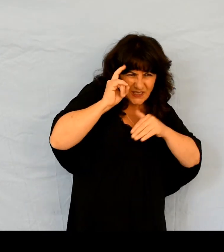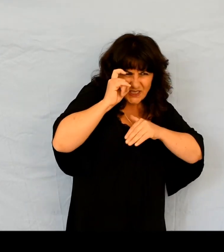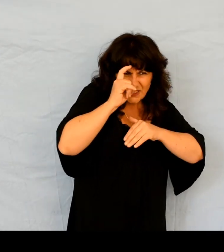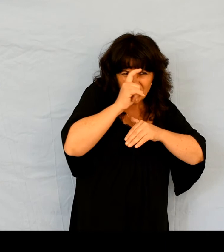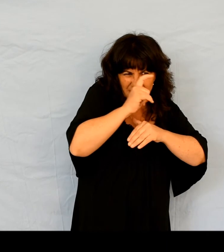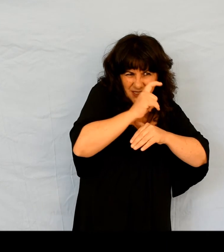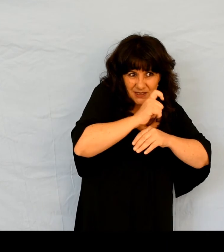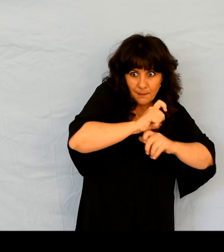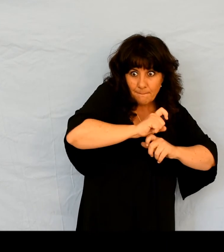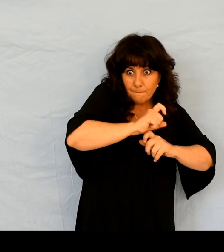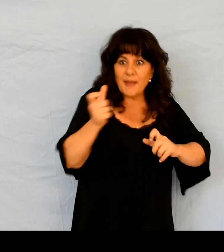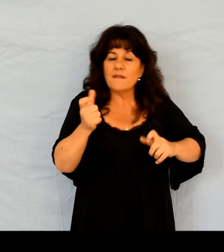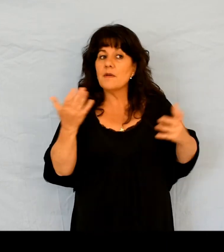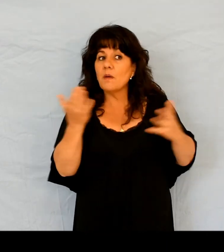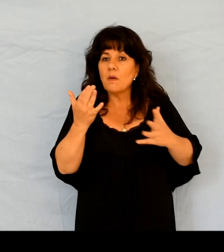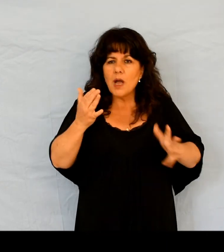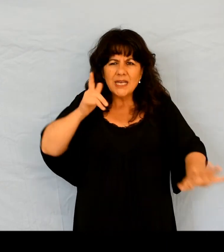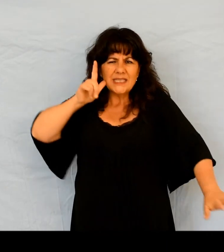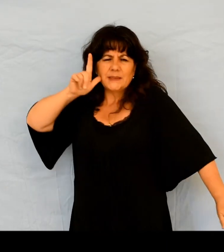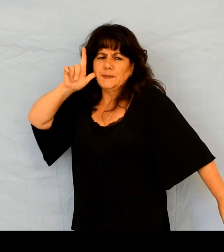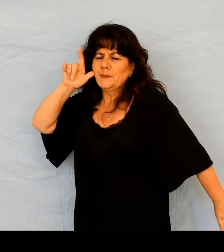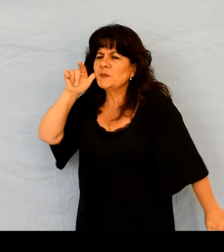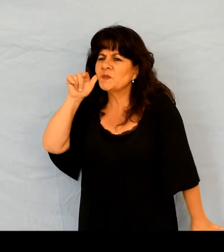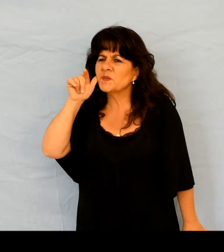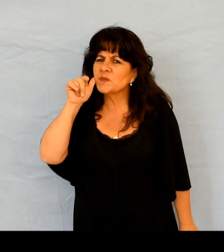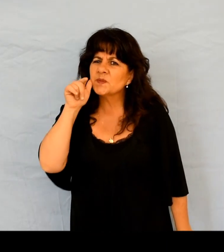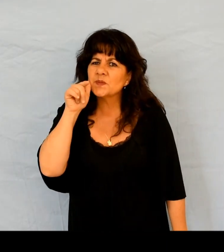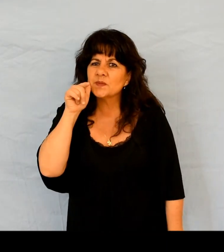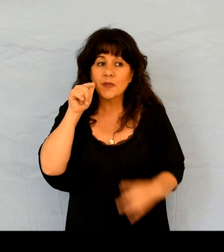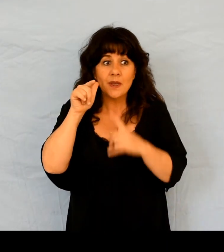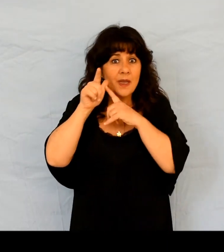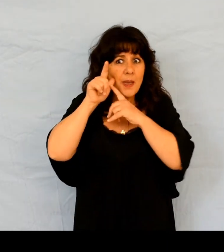persévérance. La persévérance produit la vertu éprouvée.